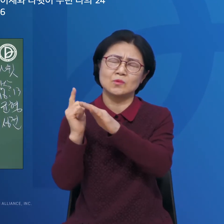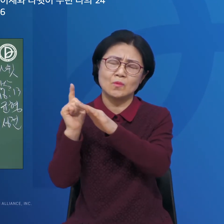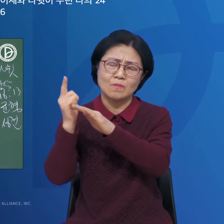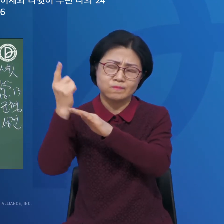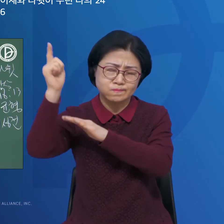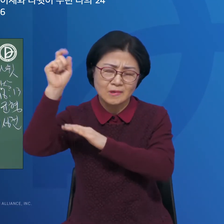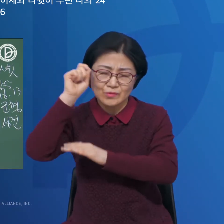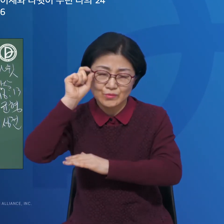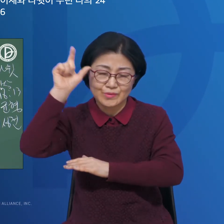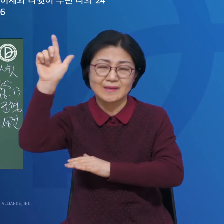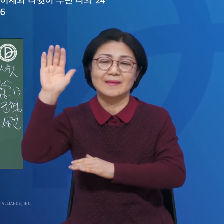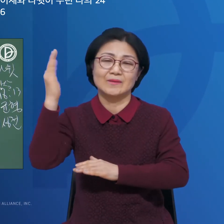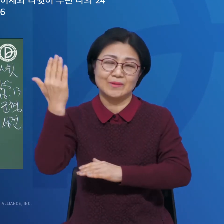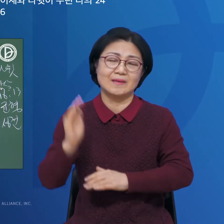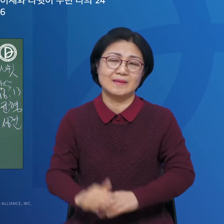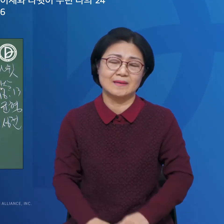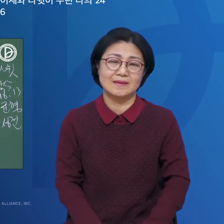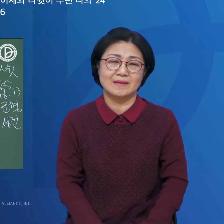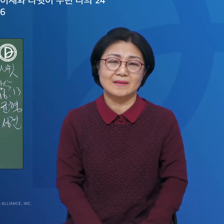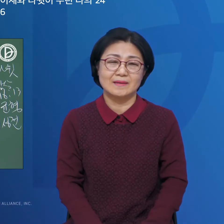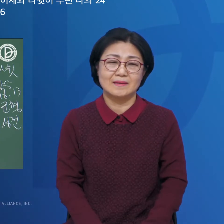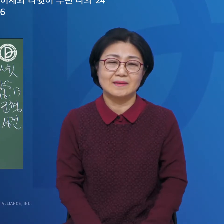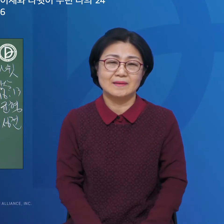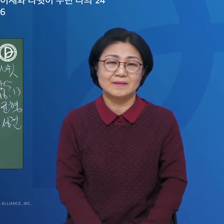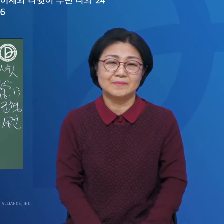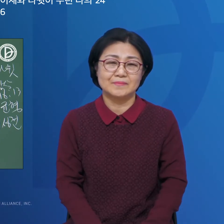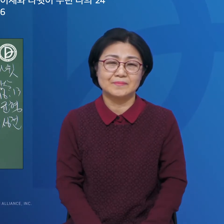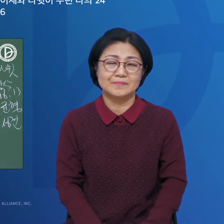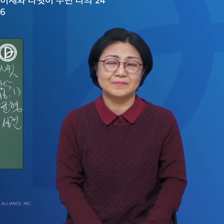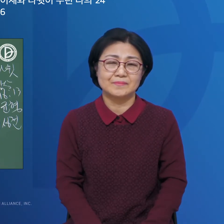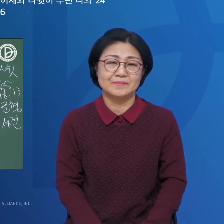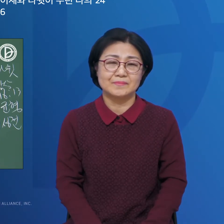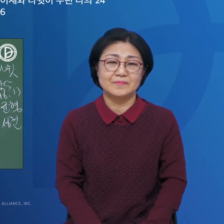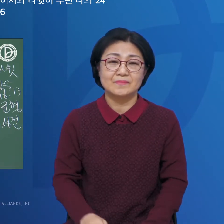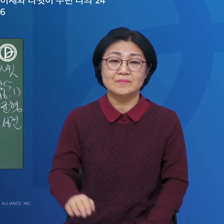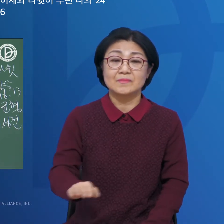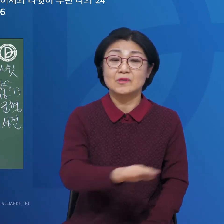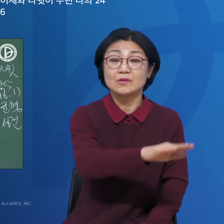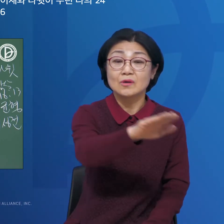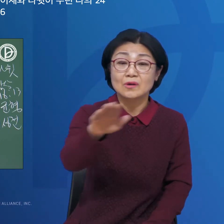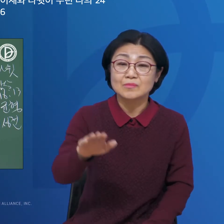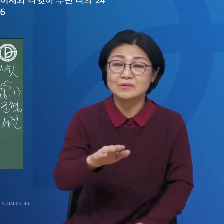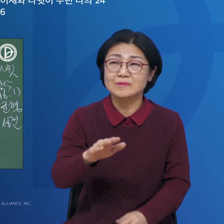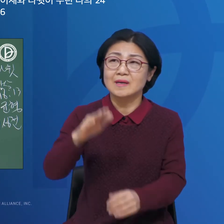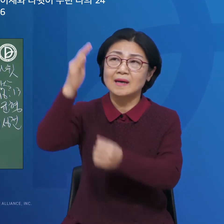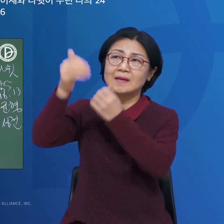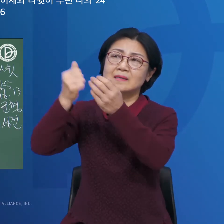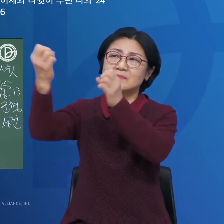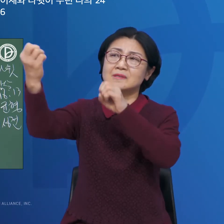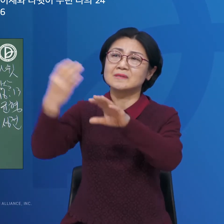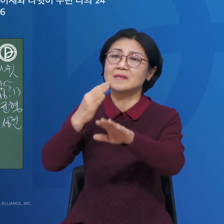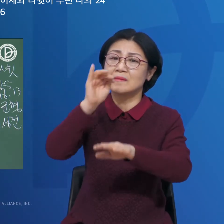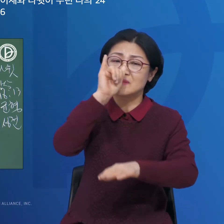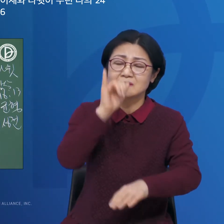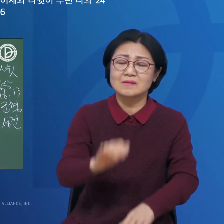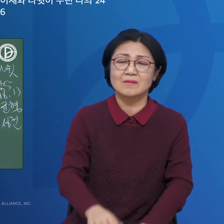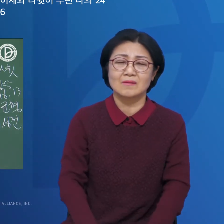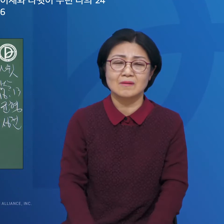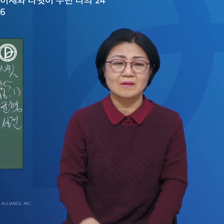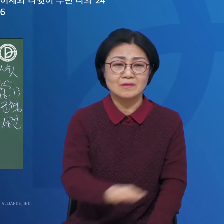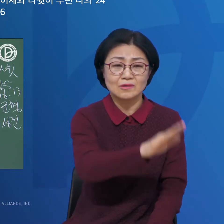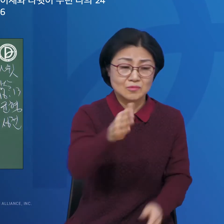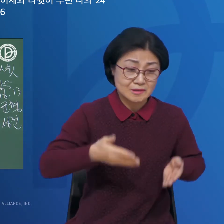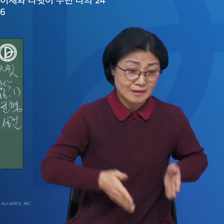응답 받으면요, 여러분이 살았던 데도 이름이 나. And when you continue to 그렇죠. receive answers, even your